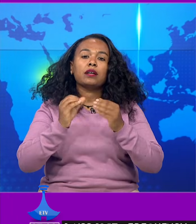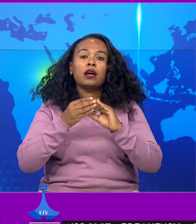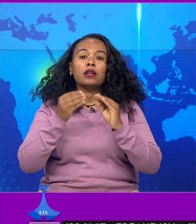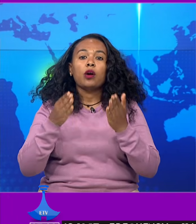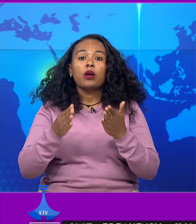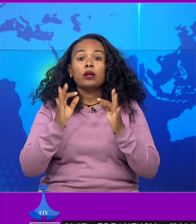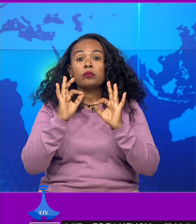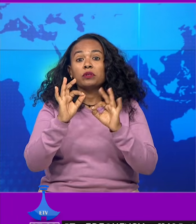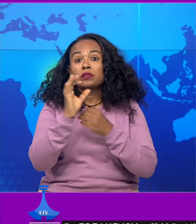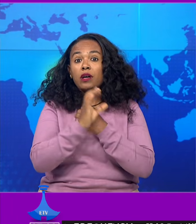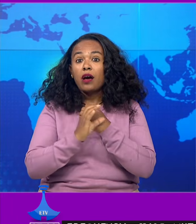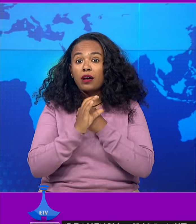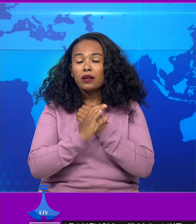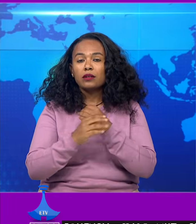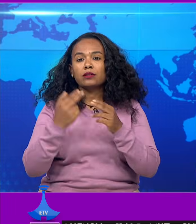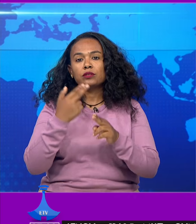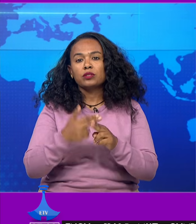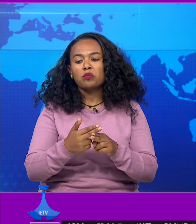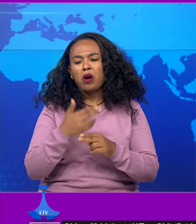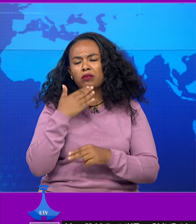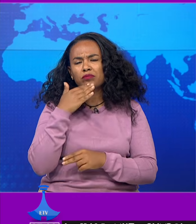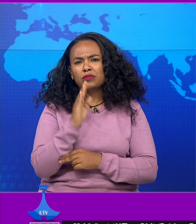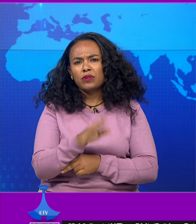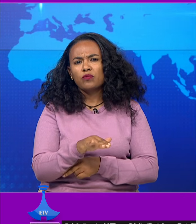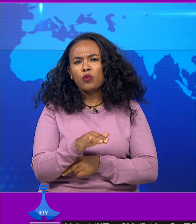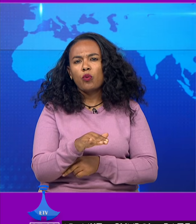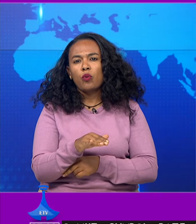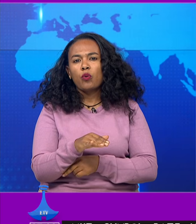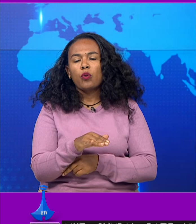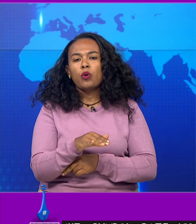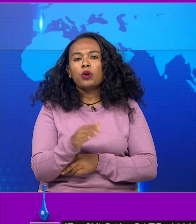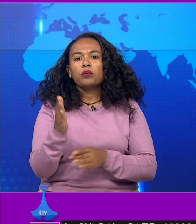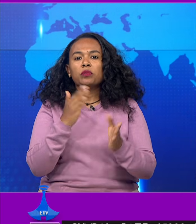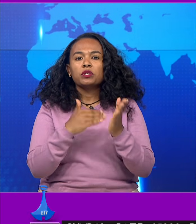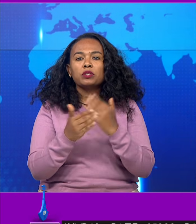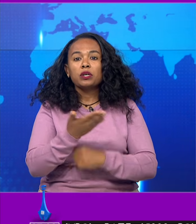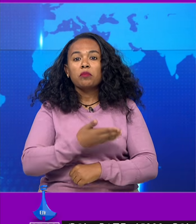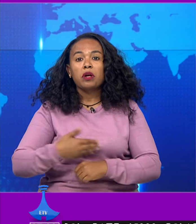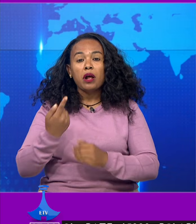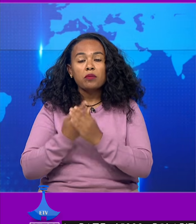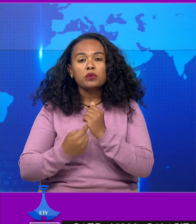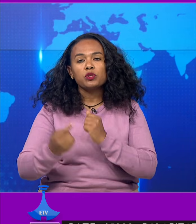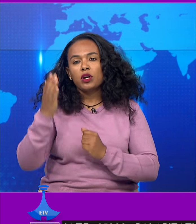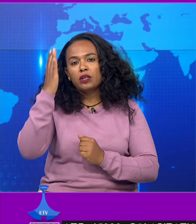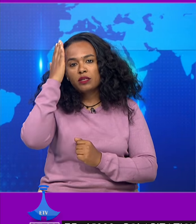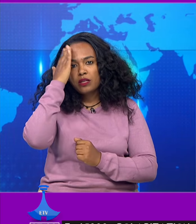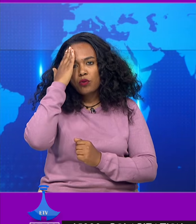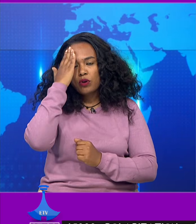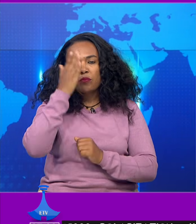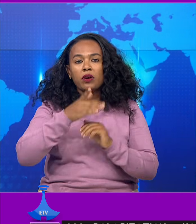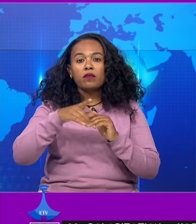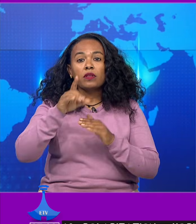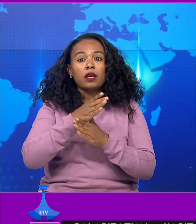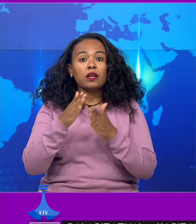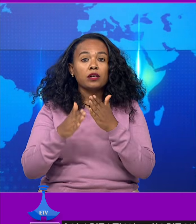አገር ስሟ ጠልሽቶ ስሟ ጠፍቶ በችግር በረሃብ ብቻ እንድትታወቅ በከፍተኛ